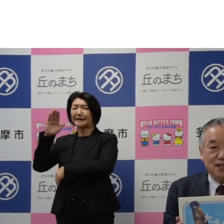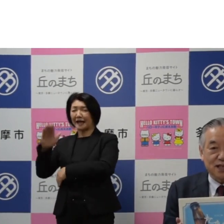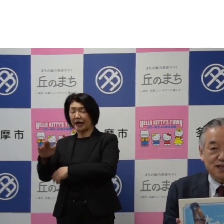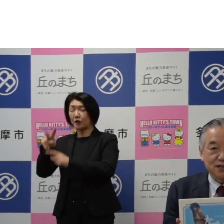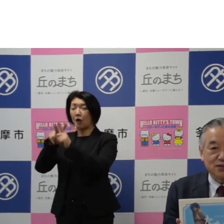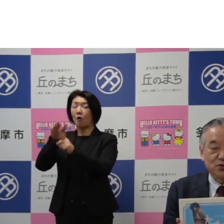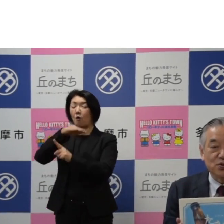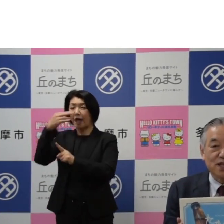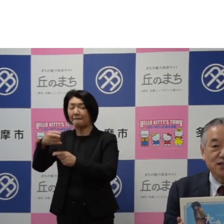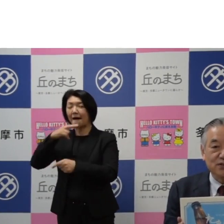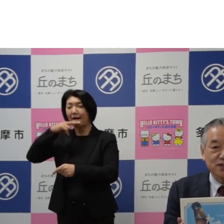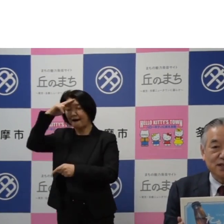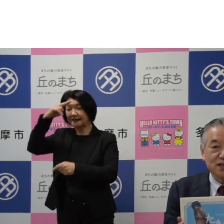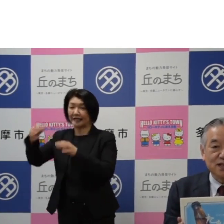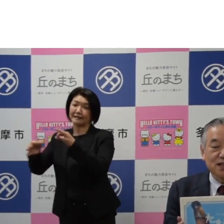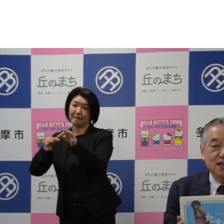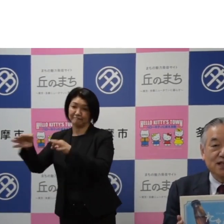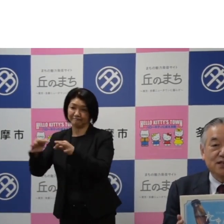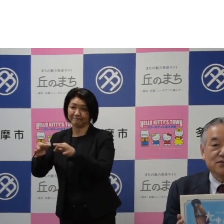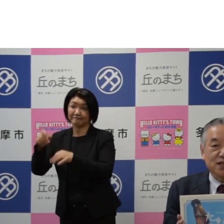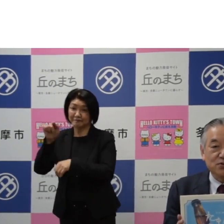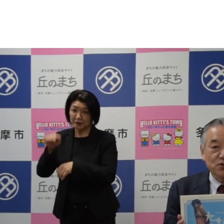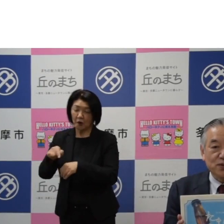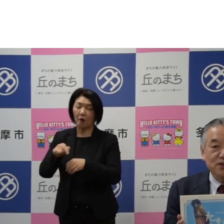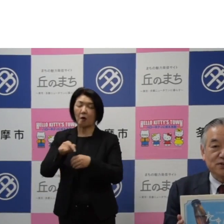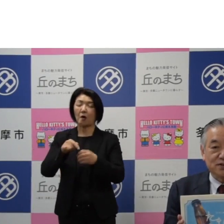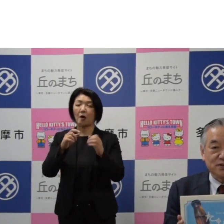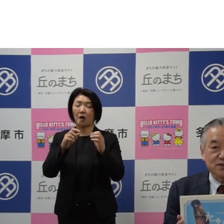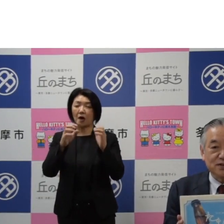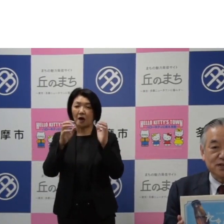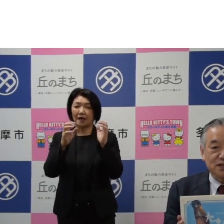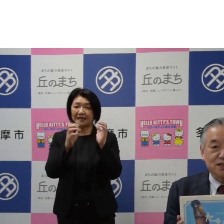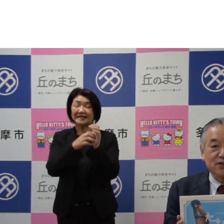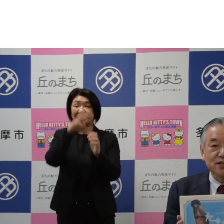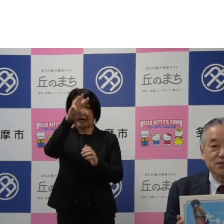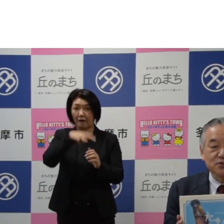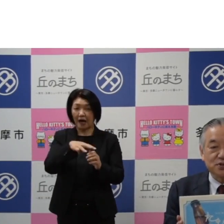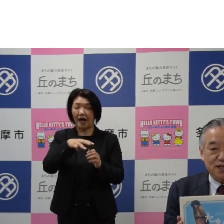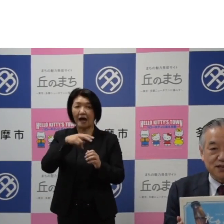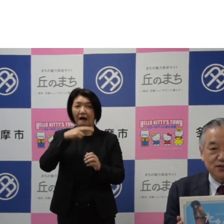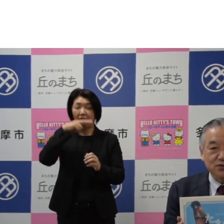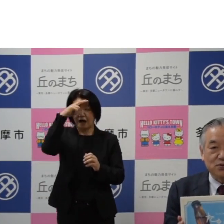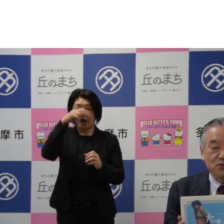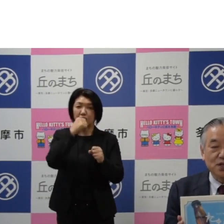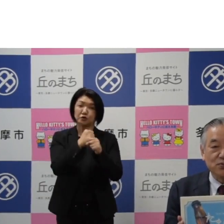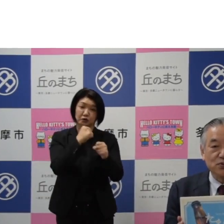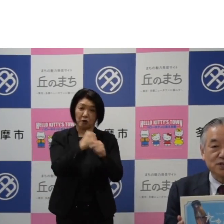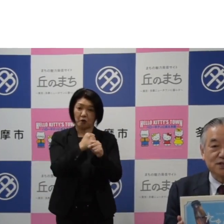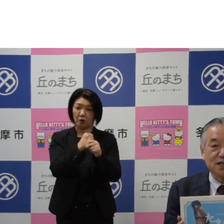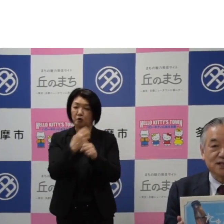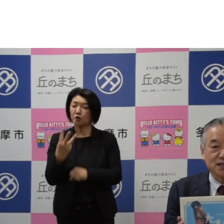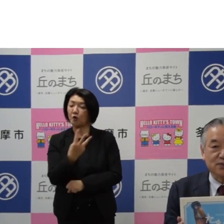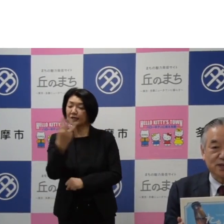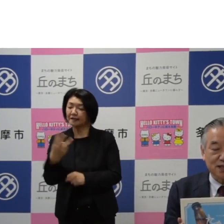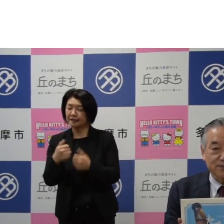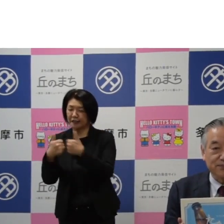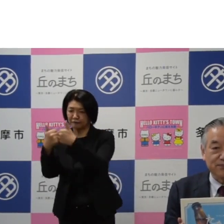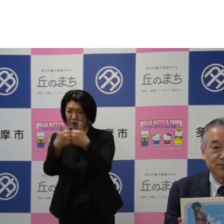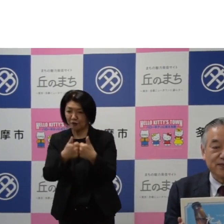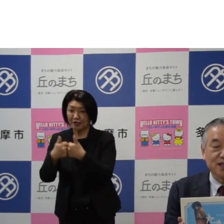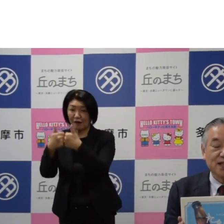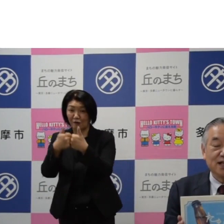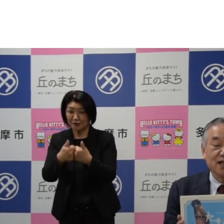店さんが相談に乗り、クラフトビールを作る石川酒造さんとのコラボを実現させ